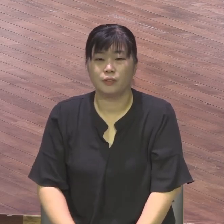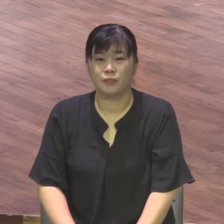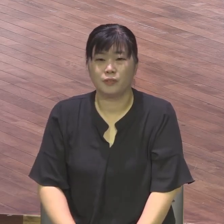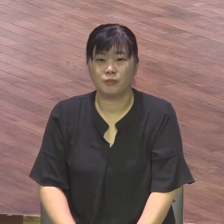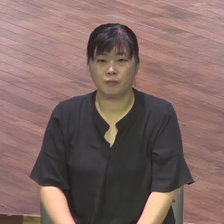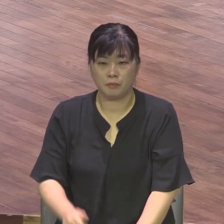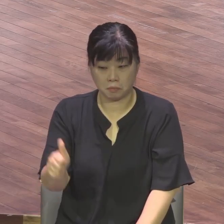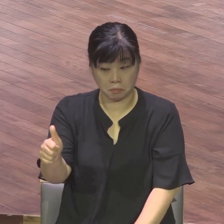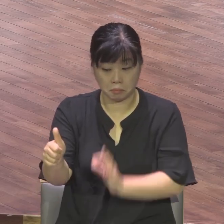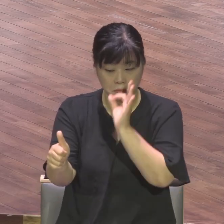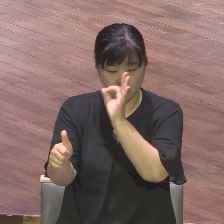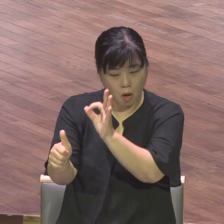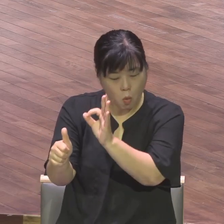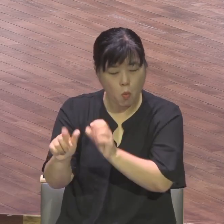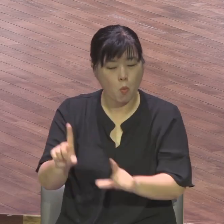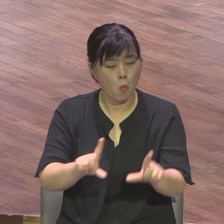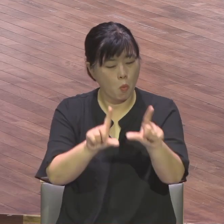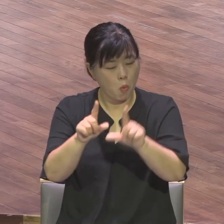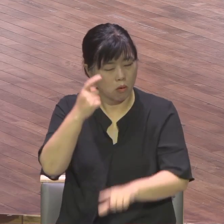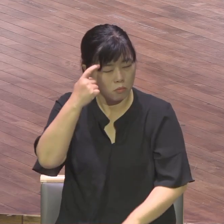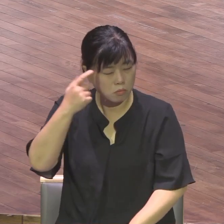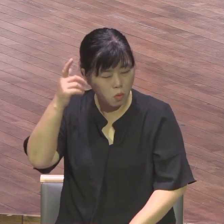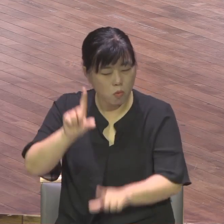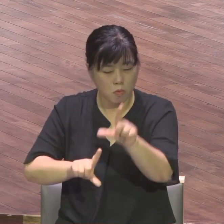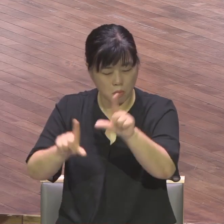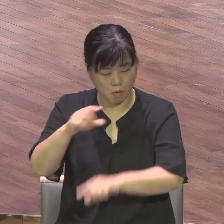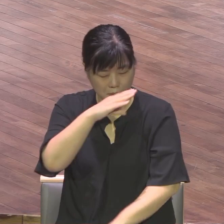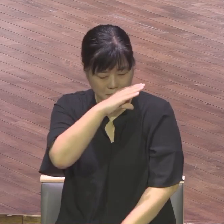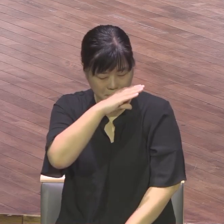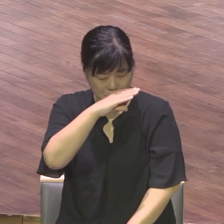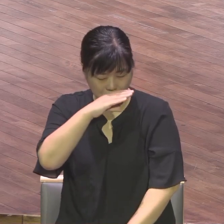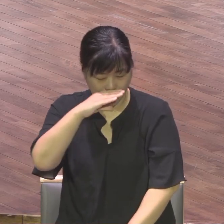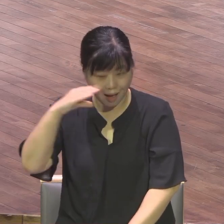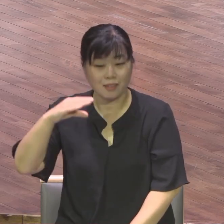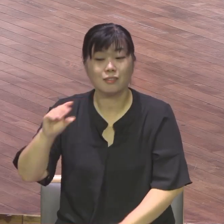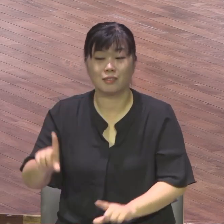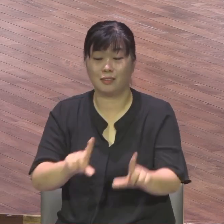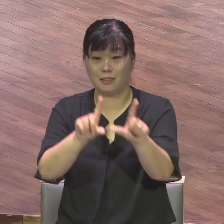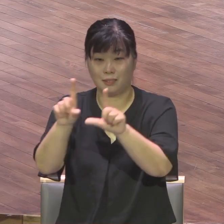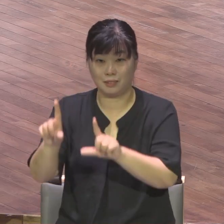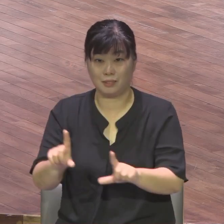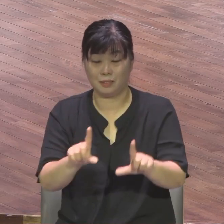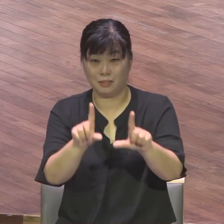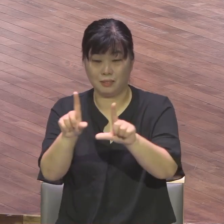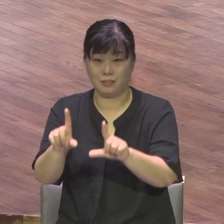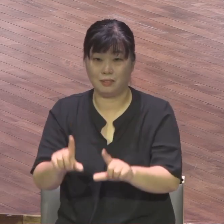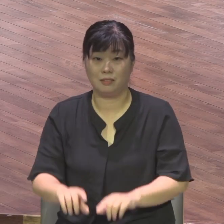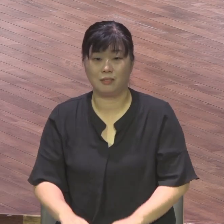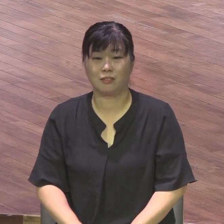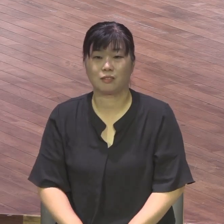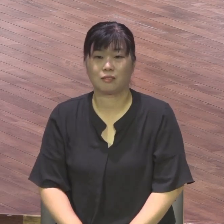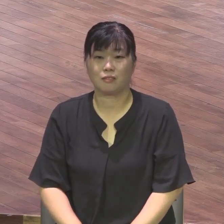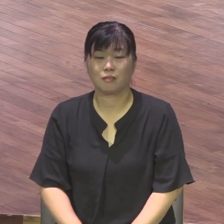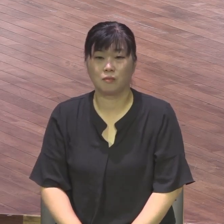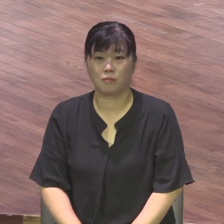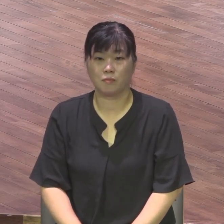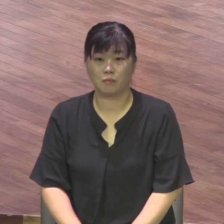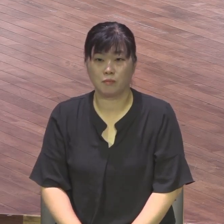생활적으로 모범된 삶을 산 거예요. 어떻게 보면 다른 로마 군인들이 비난을 당할 수 있겠지요. 너